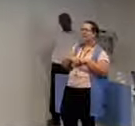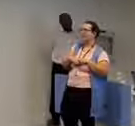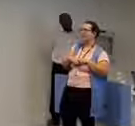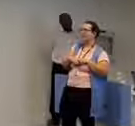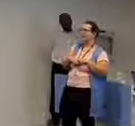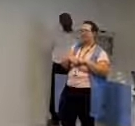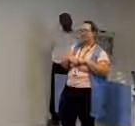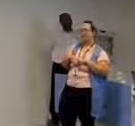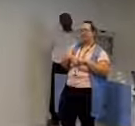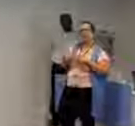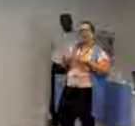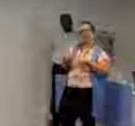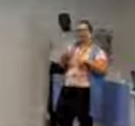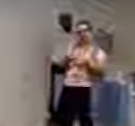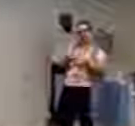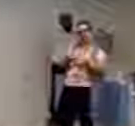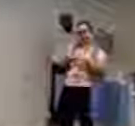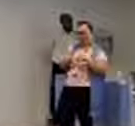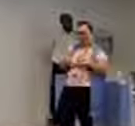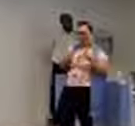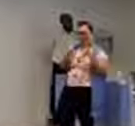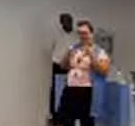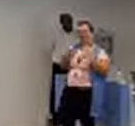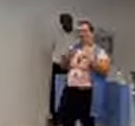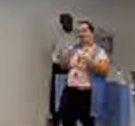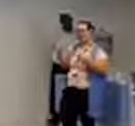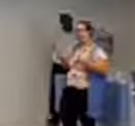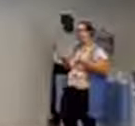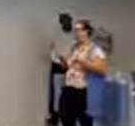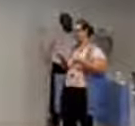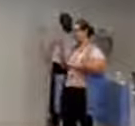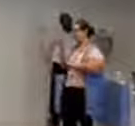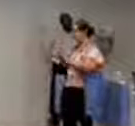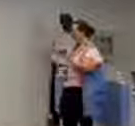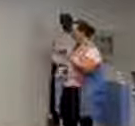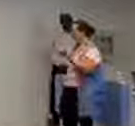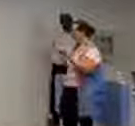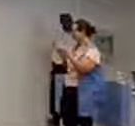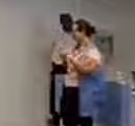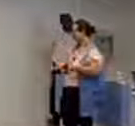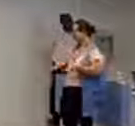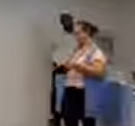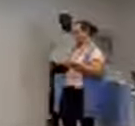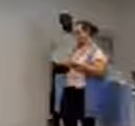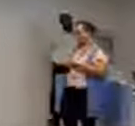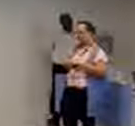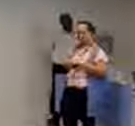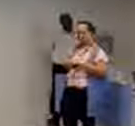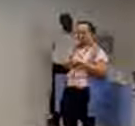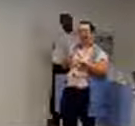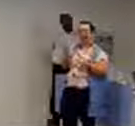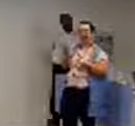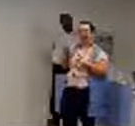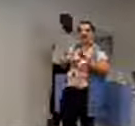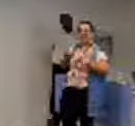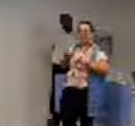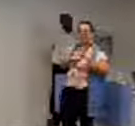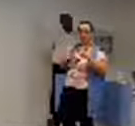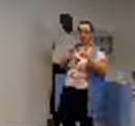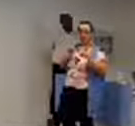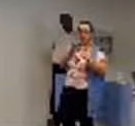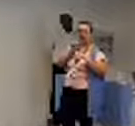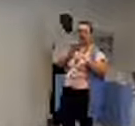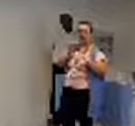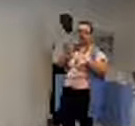Ok? Porque o tempo gasto, o custo para eu ficar retrabalhando isso, e obviamente, pessoal, depende da complexidade de cada